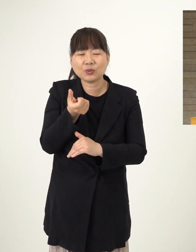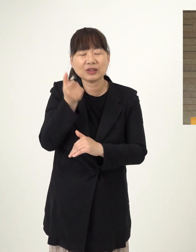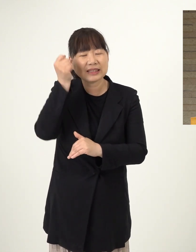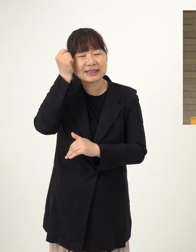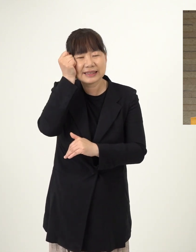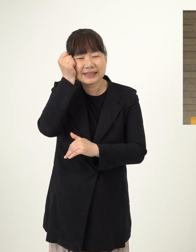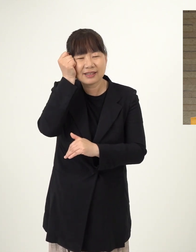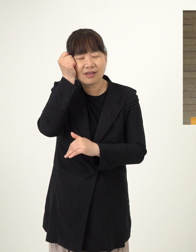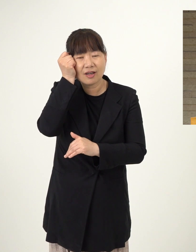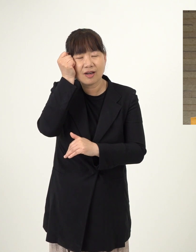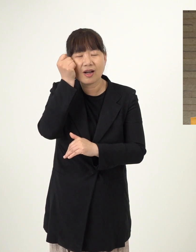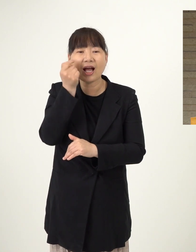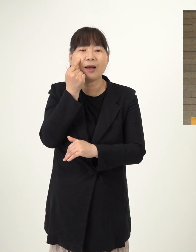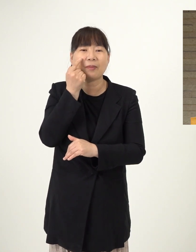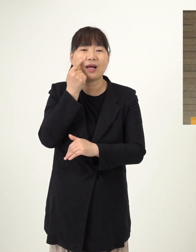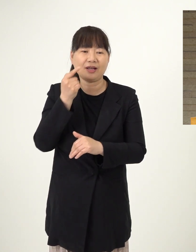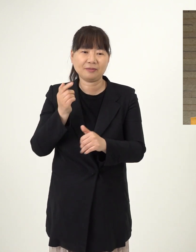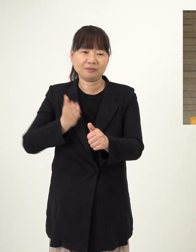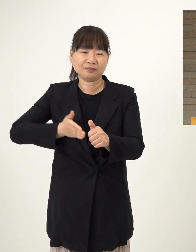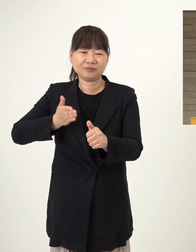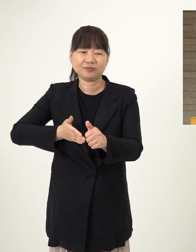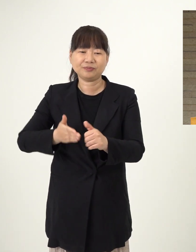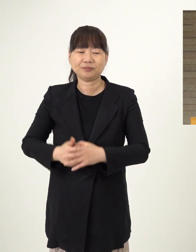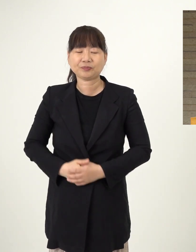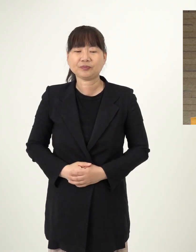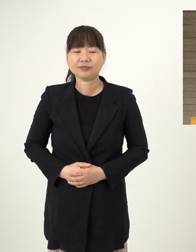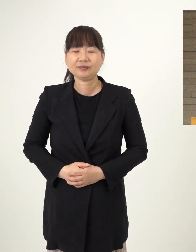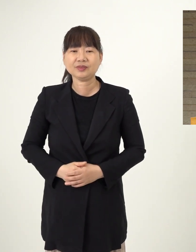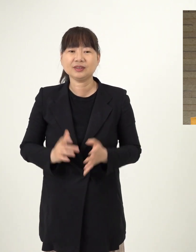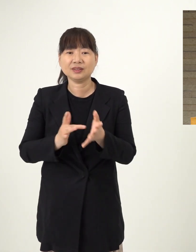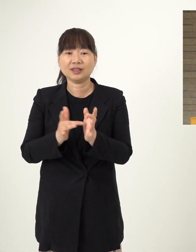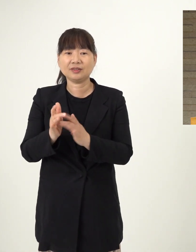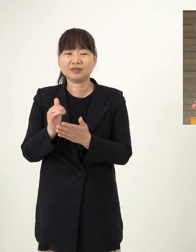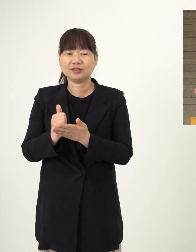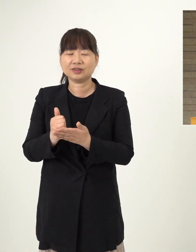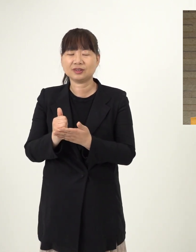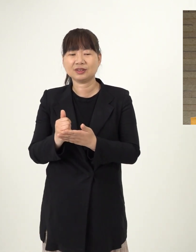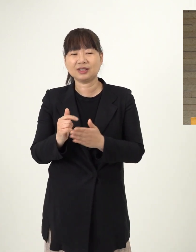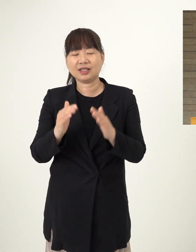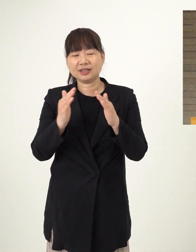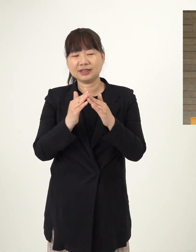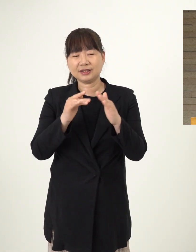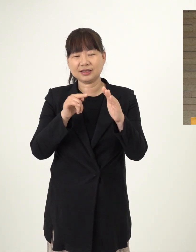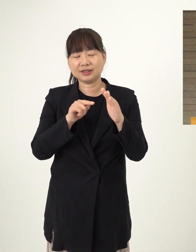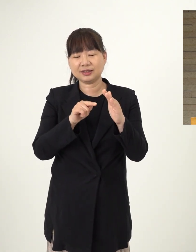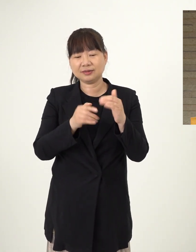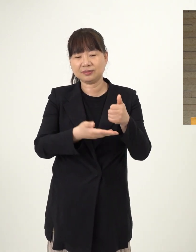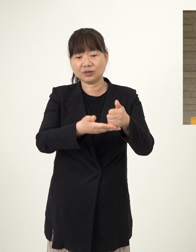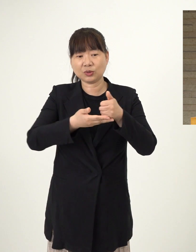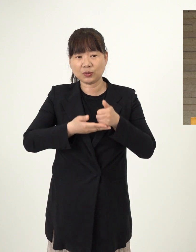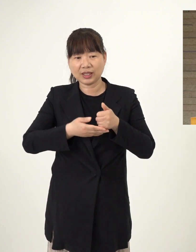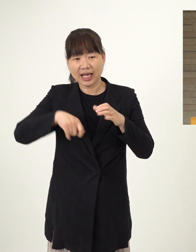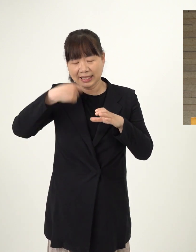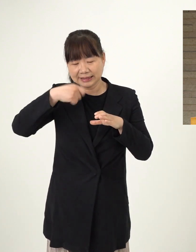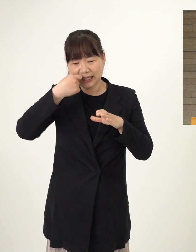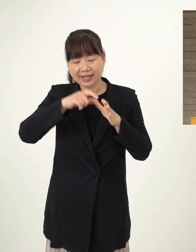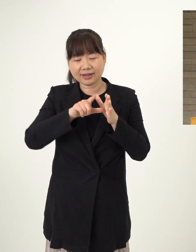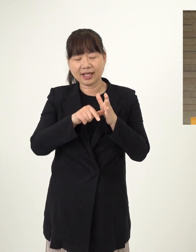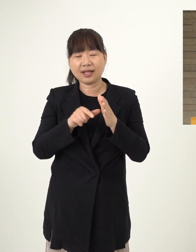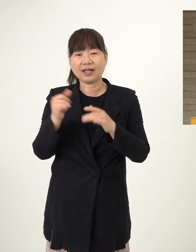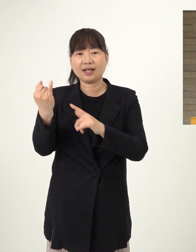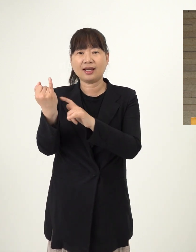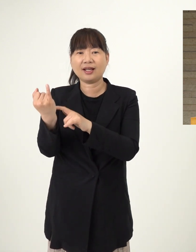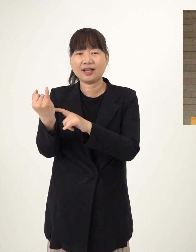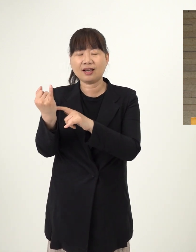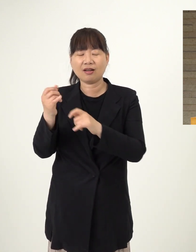기억해 볼 필요가 있어요. 예수님이 어느 집에 초대되어 식사를 하는데 한